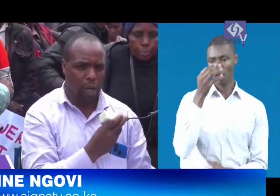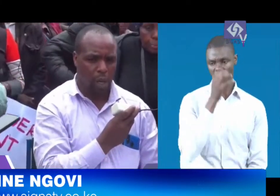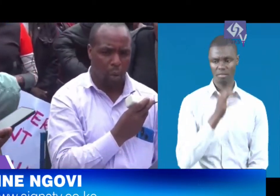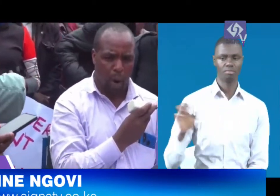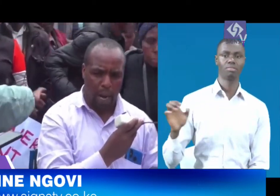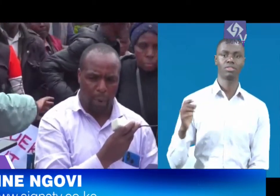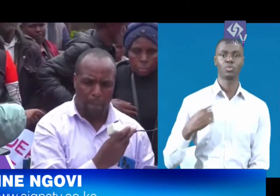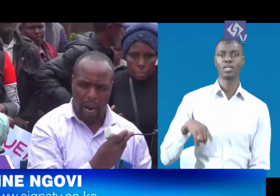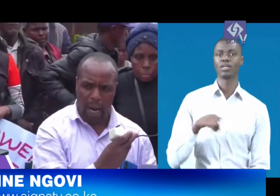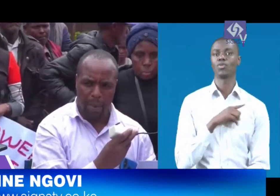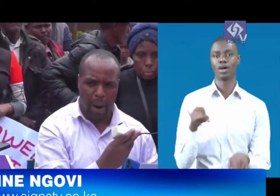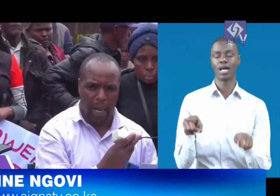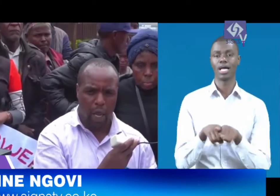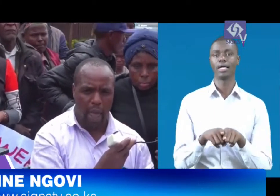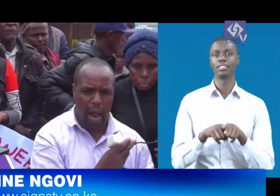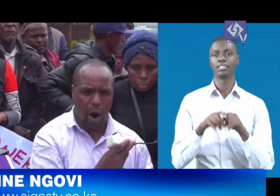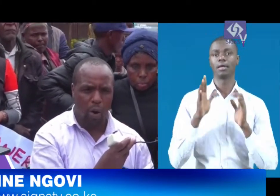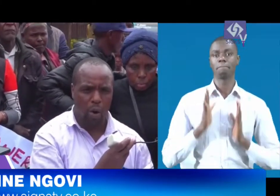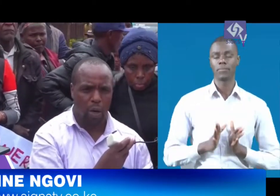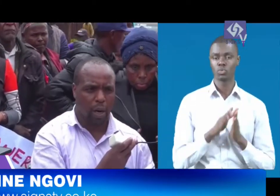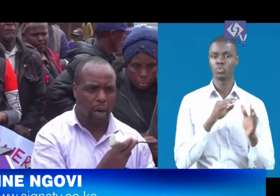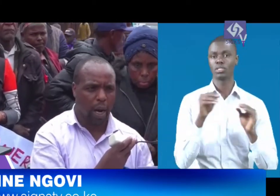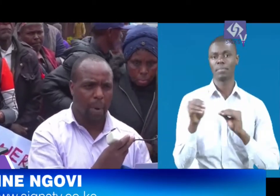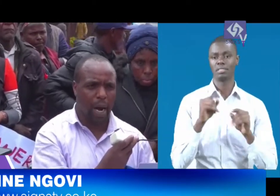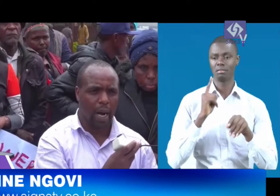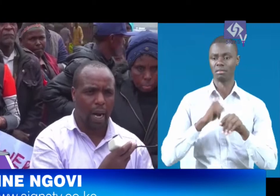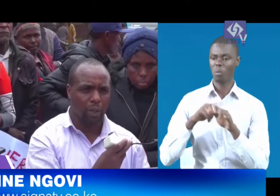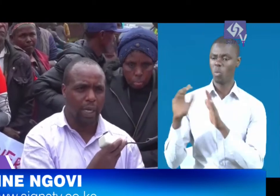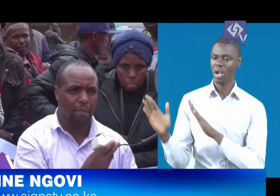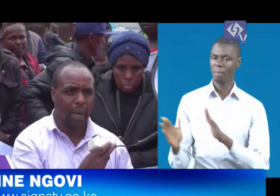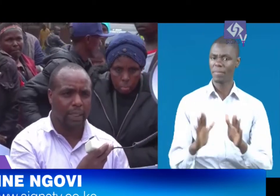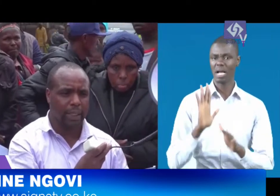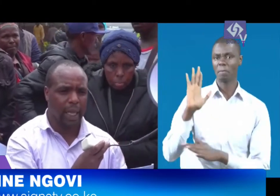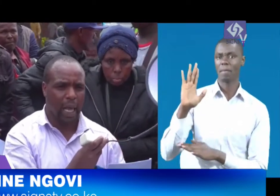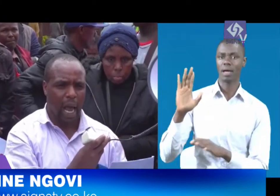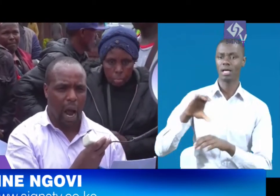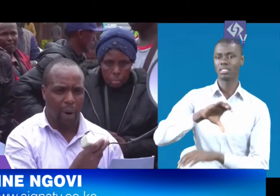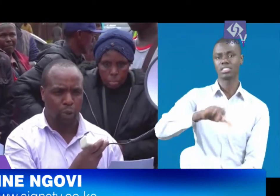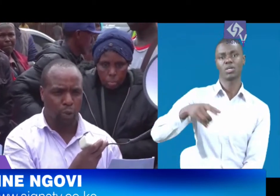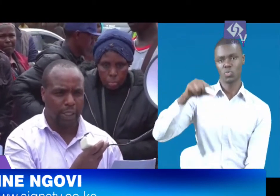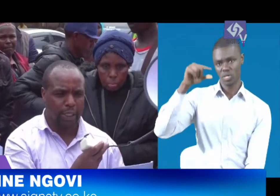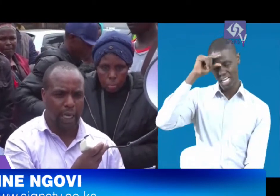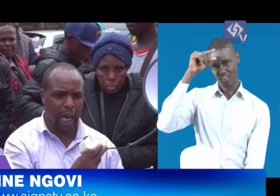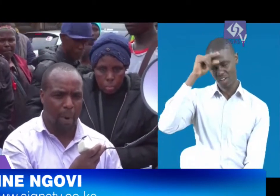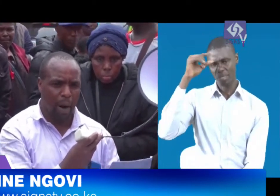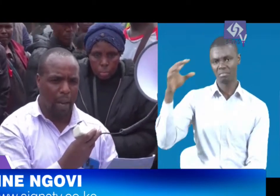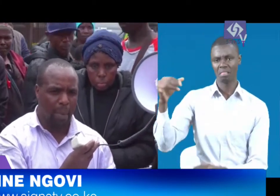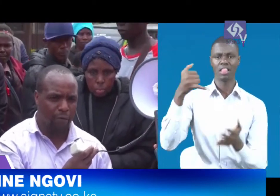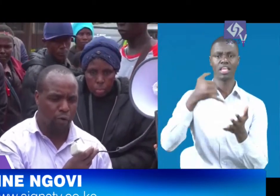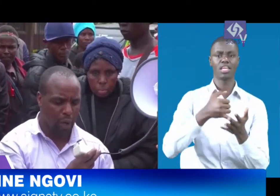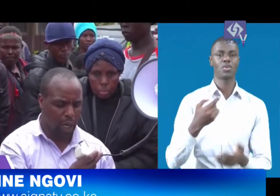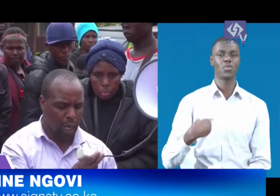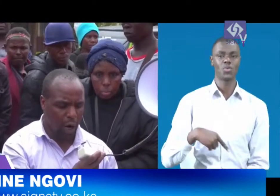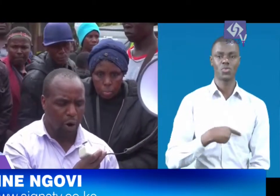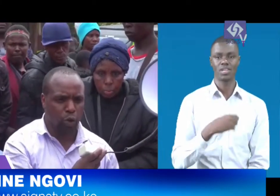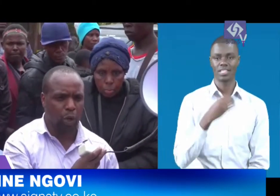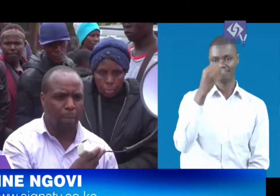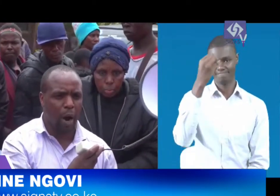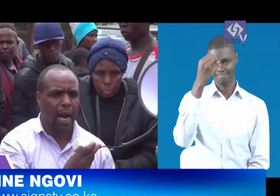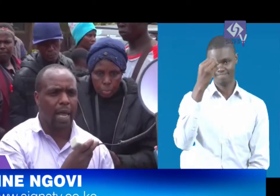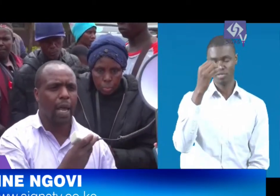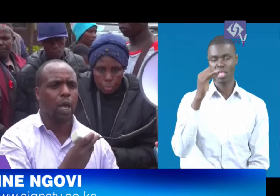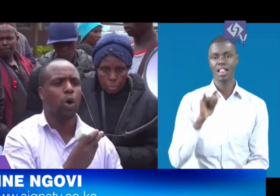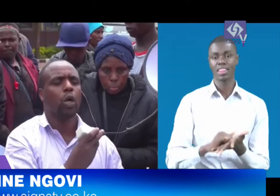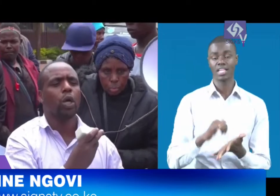walemavu. Wanapopanga mipangilio yao kama county government hawatuhusisi kama walemavu, na kwa